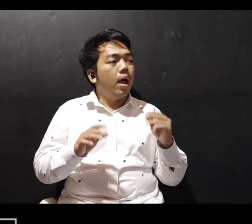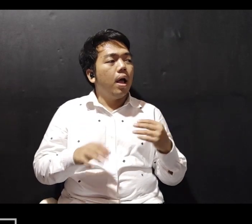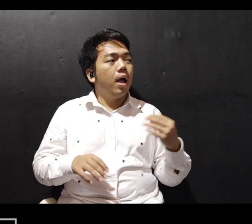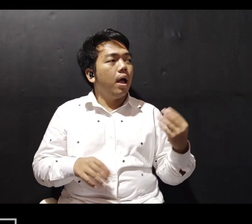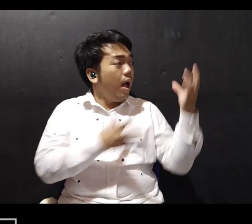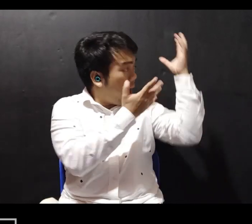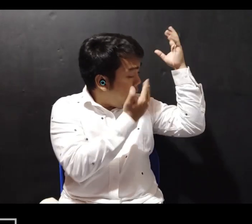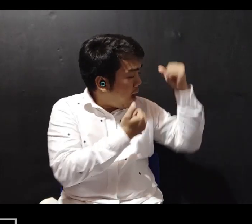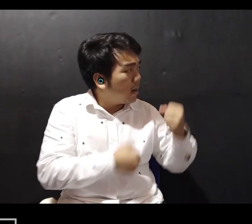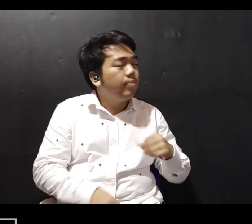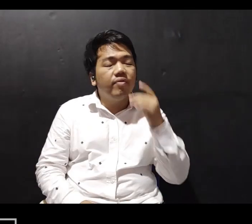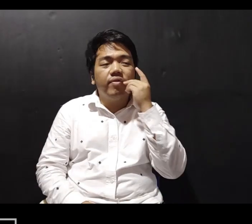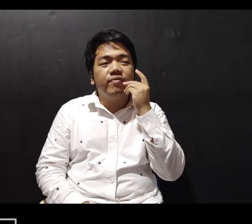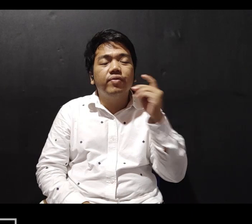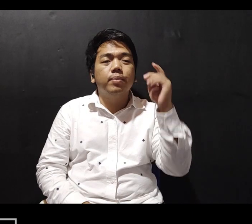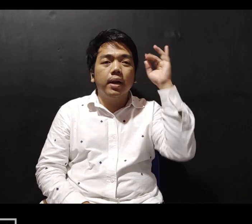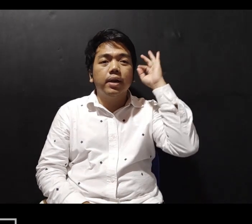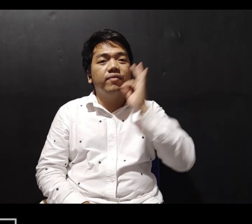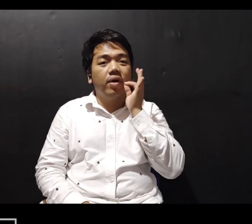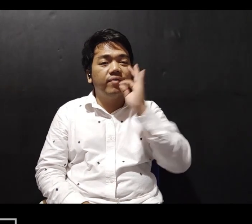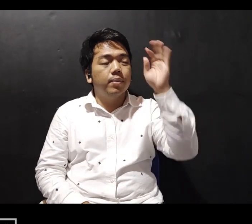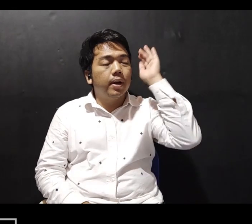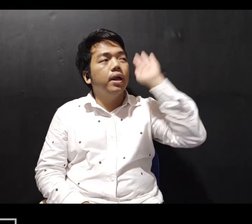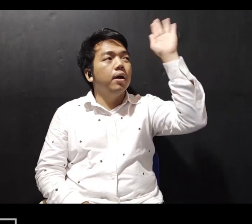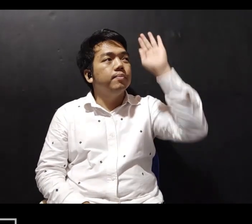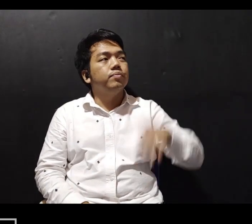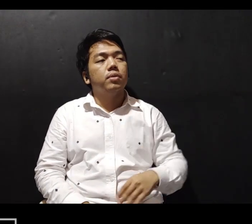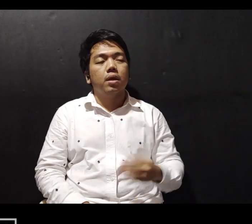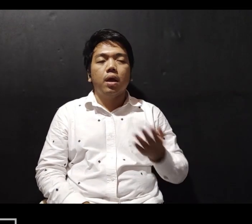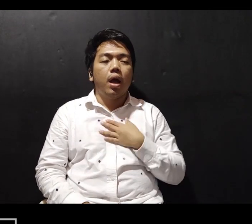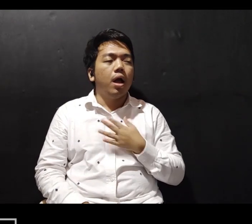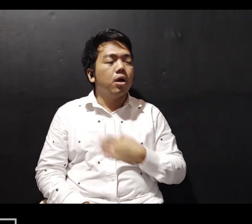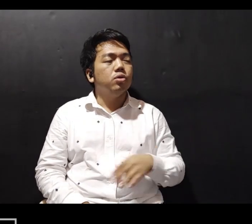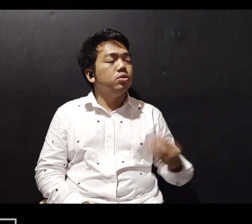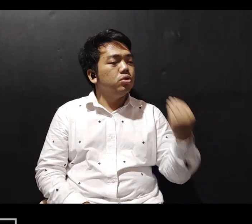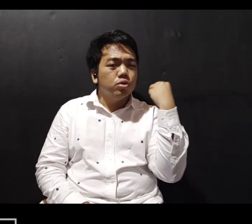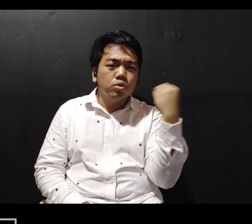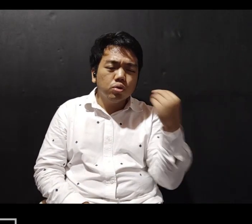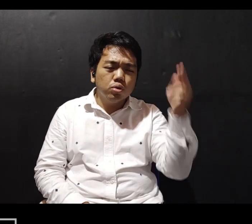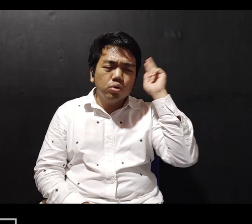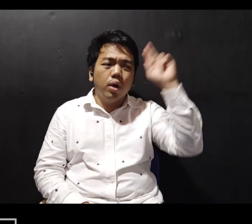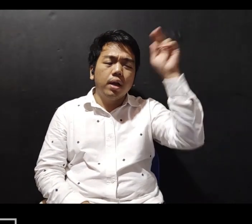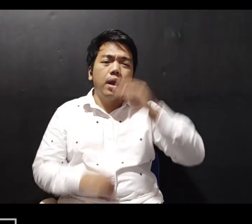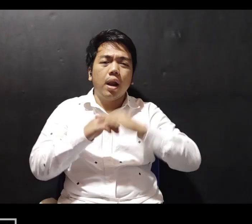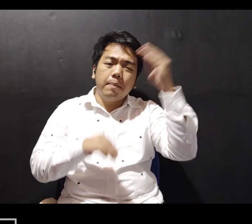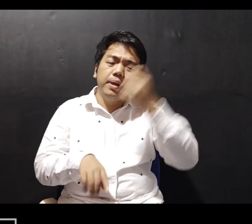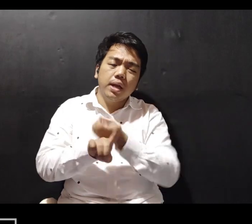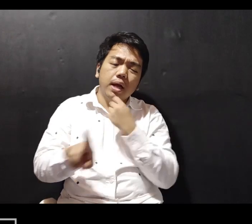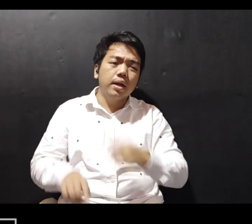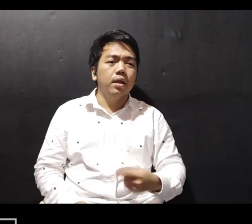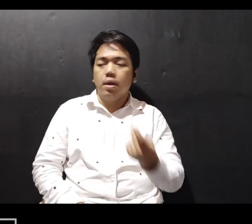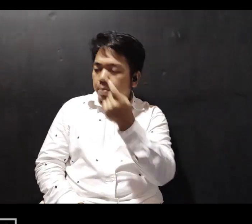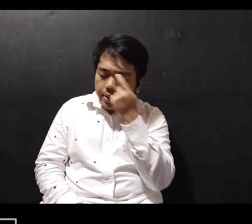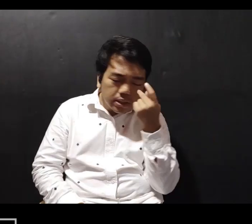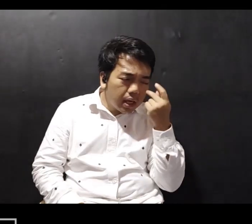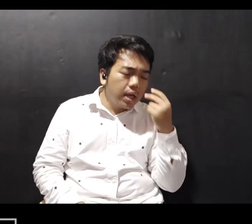jiwaku mengharapkan Tuhan lebih daripada pengawal mengharapkan pagi. Lebih daripada pengawal mengharapkan